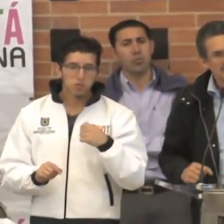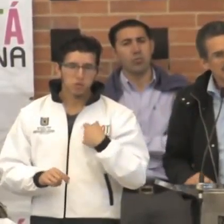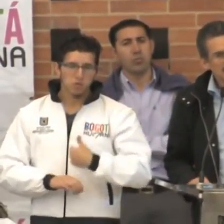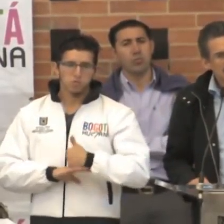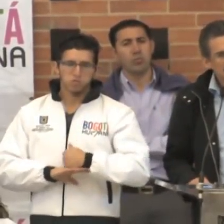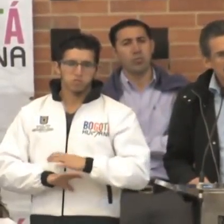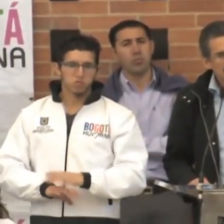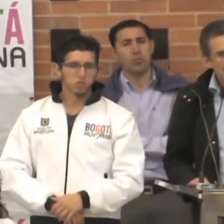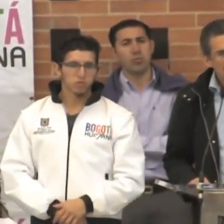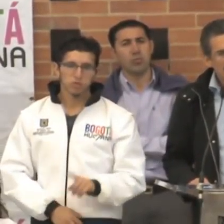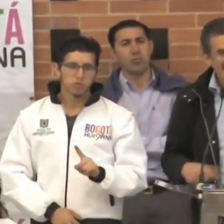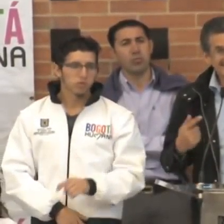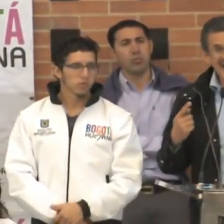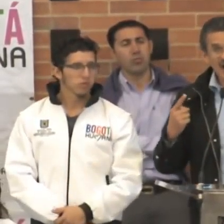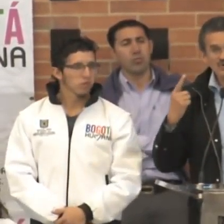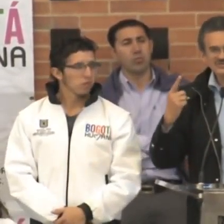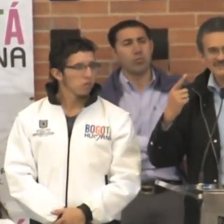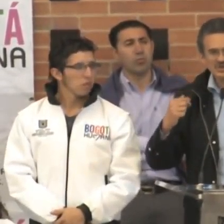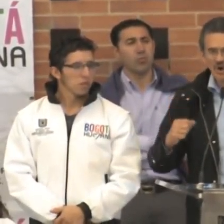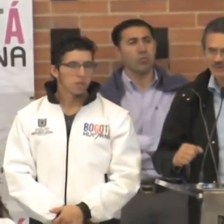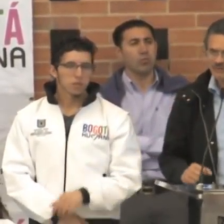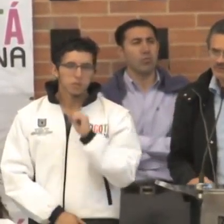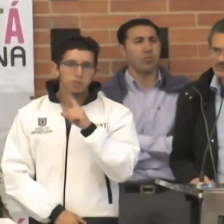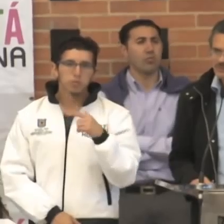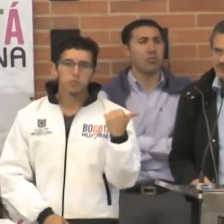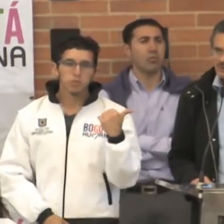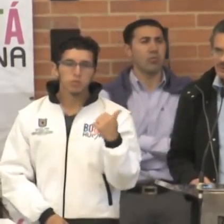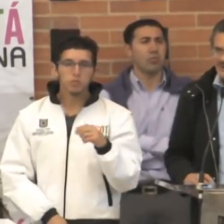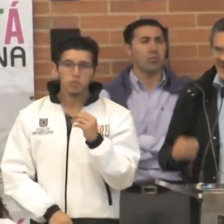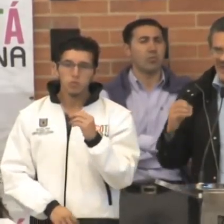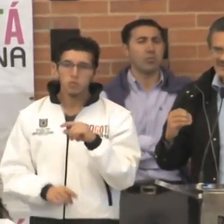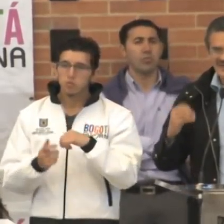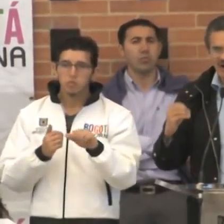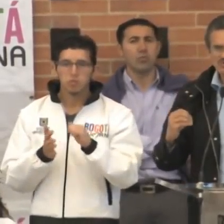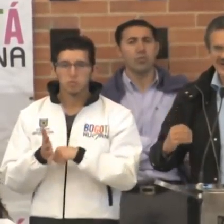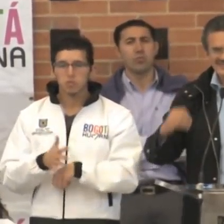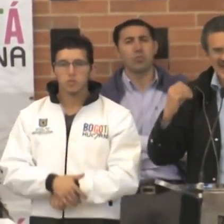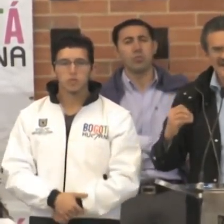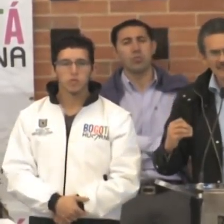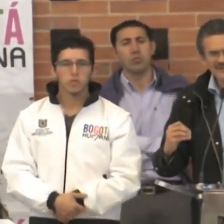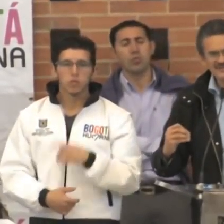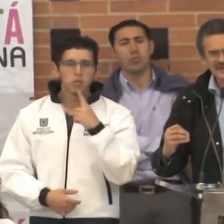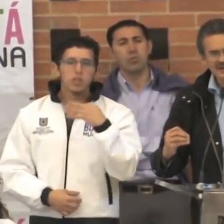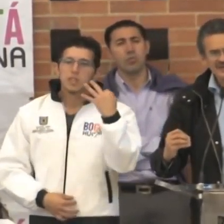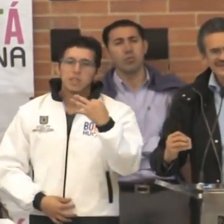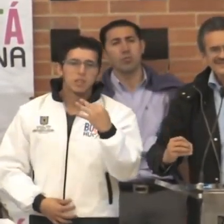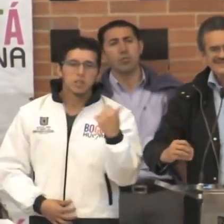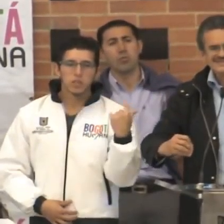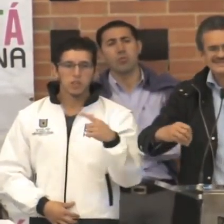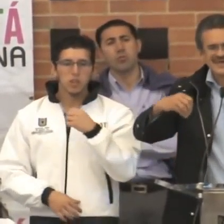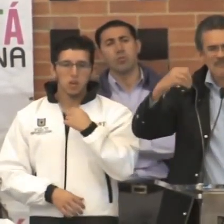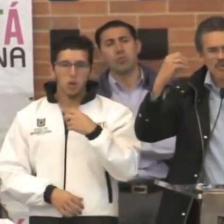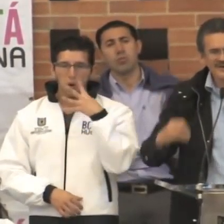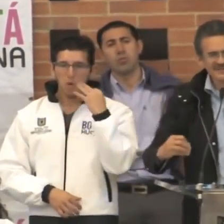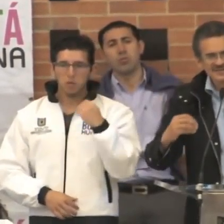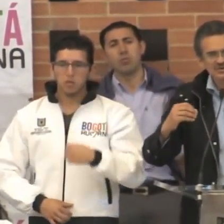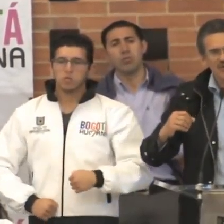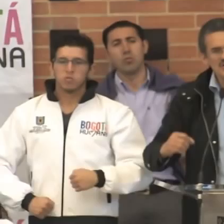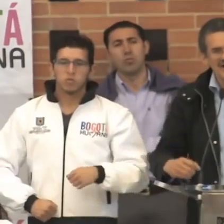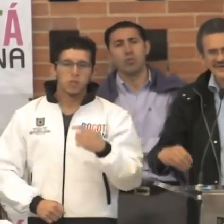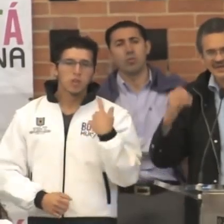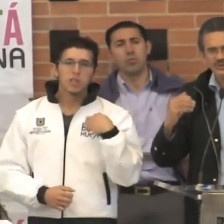varón. Esa concepción es causa diariamente de